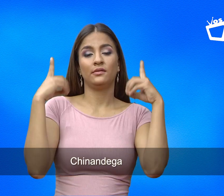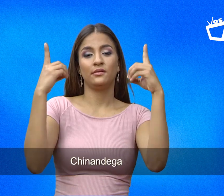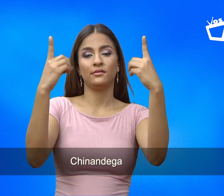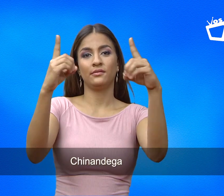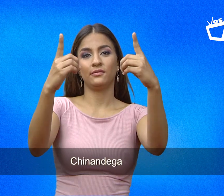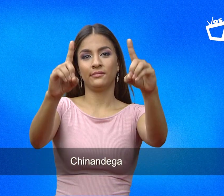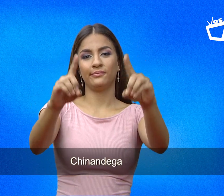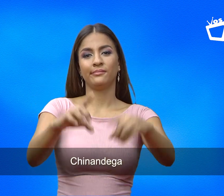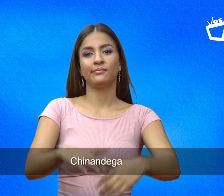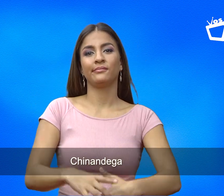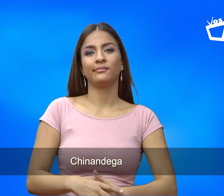chinandega